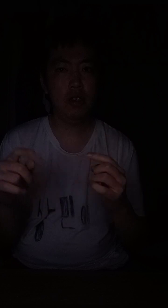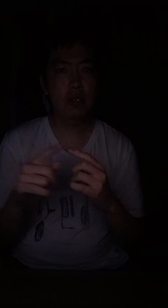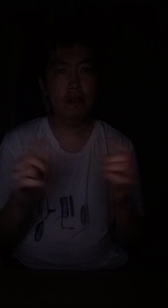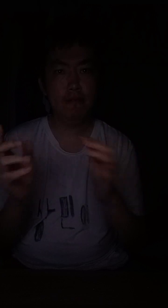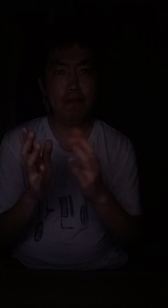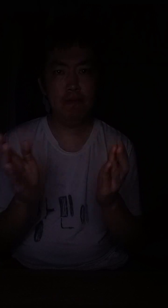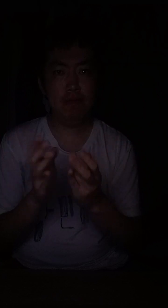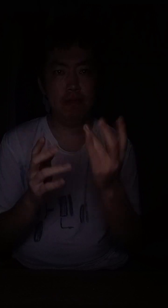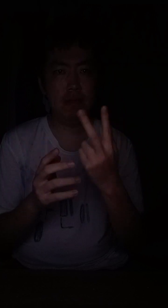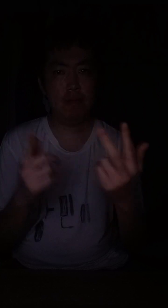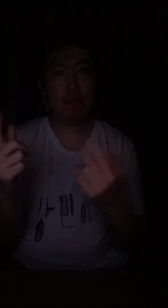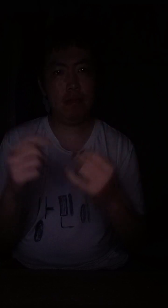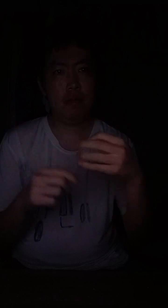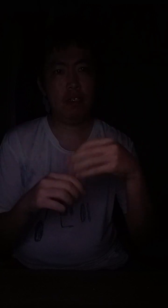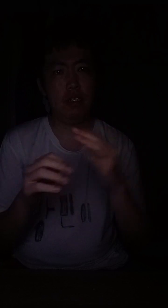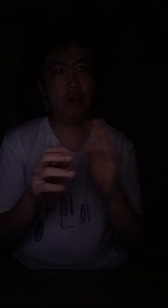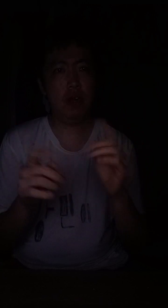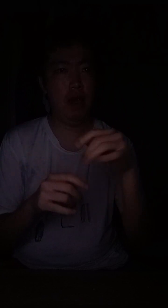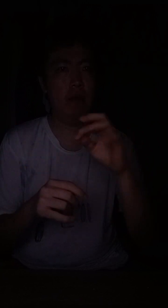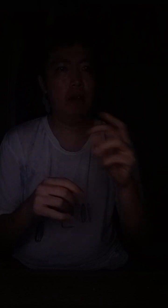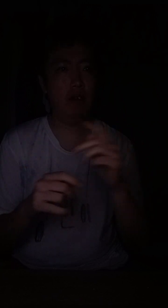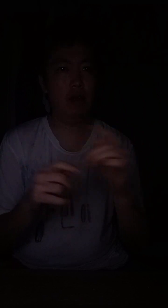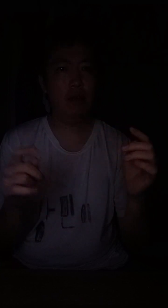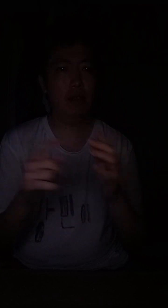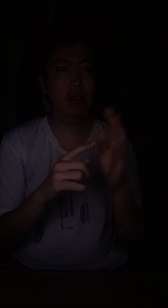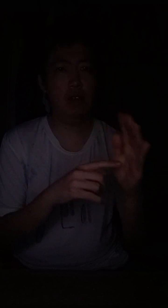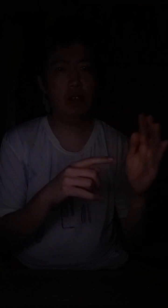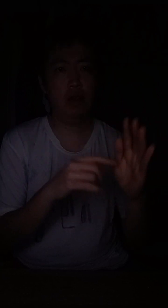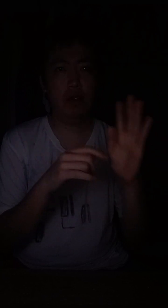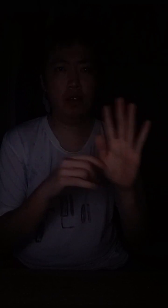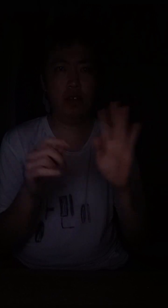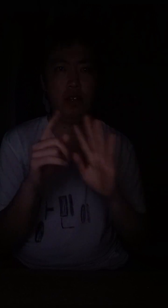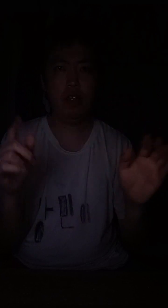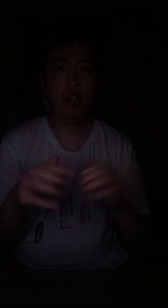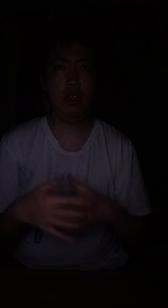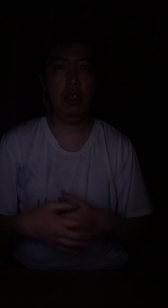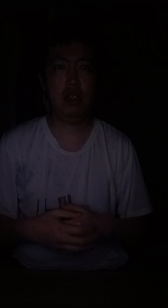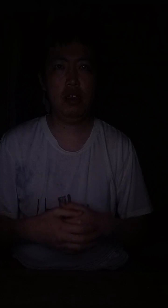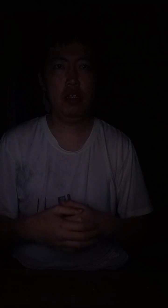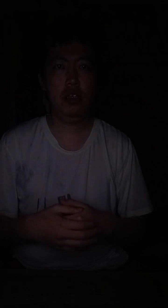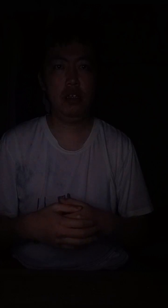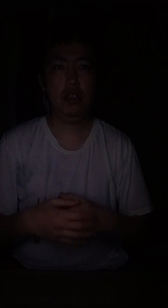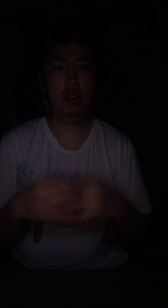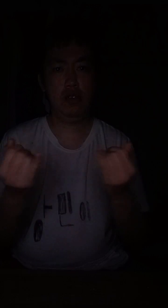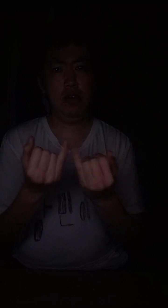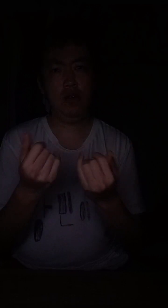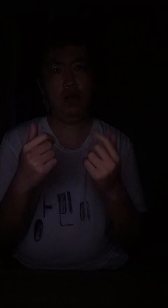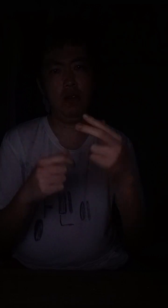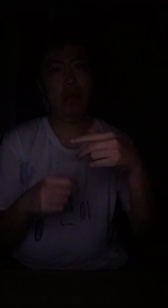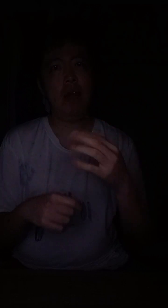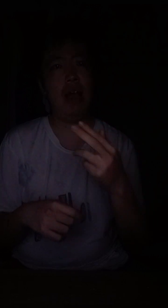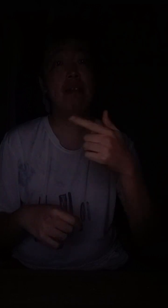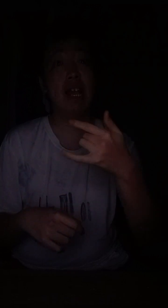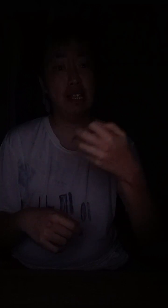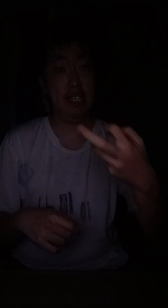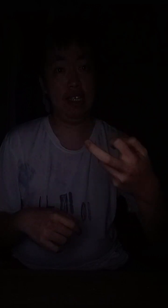KBS의 제27대 사장으로 박장범 앵커를 임명 제청했다고 밝혔습니다. 연임에 도전했던 KBS 박민 사장은